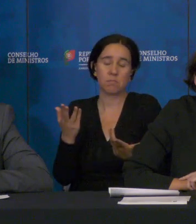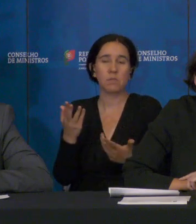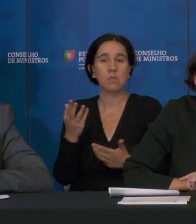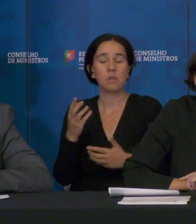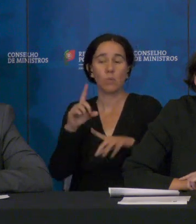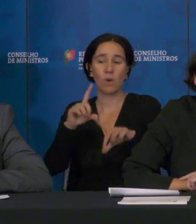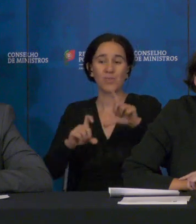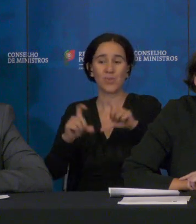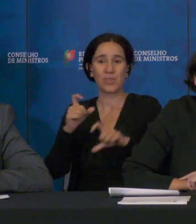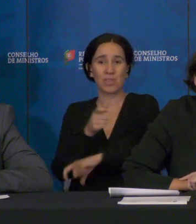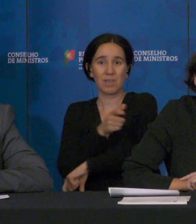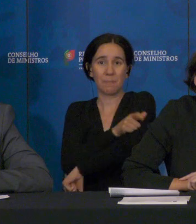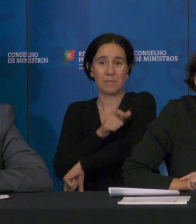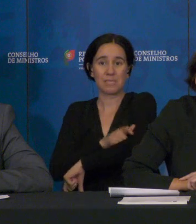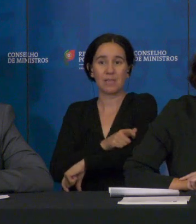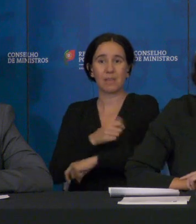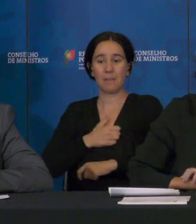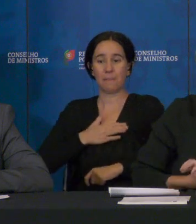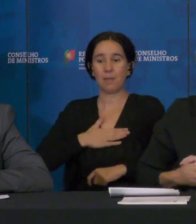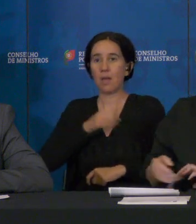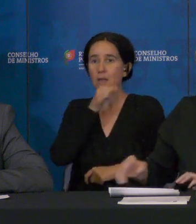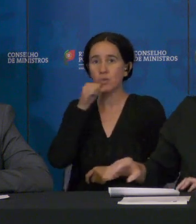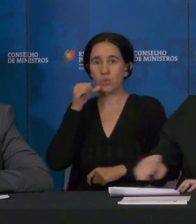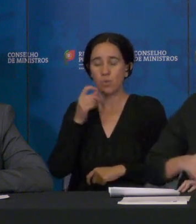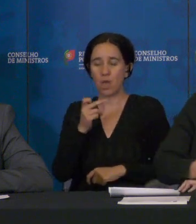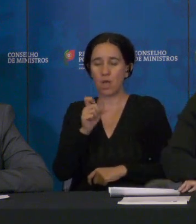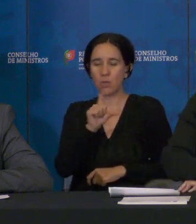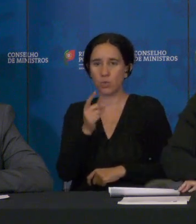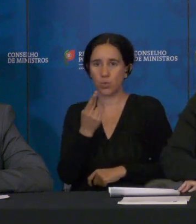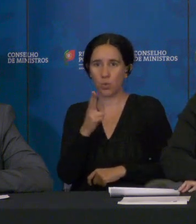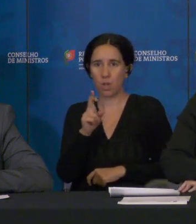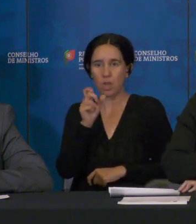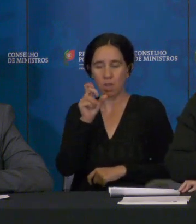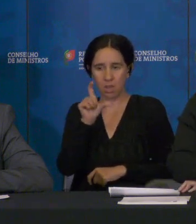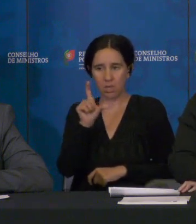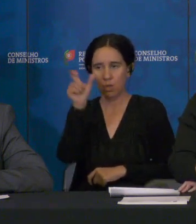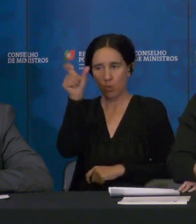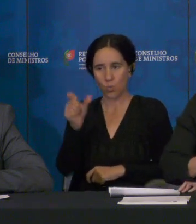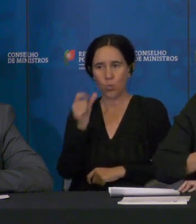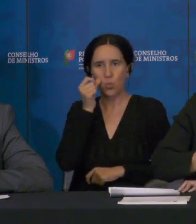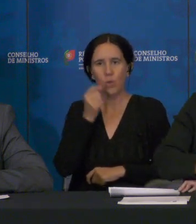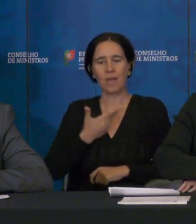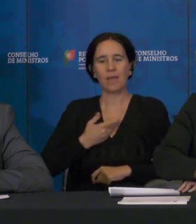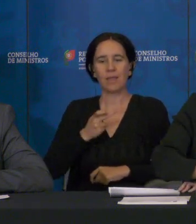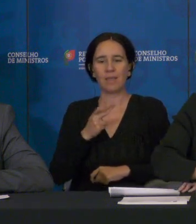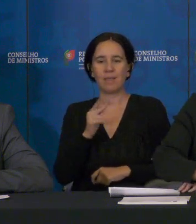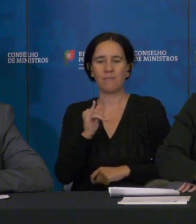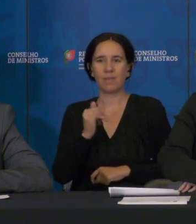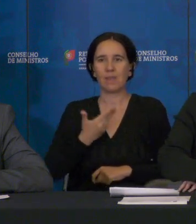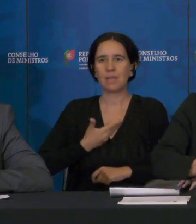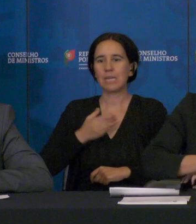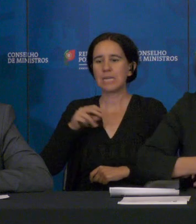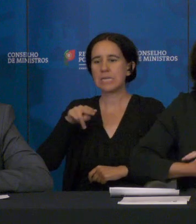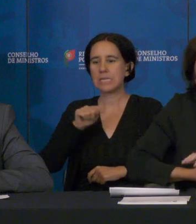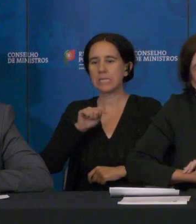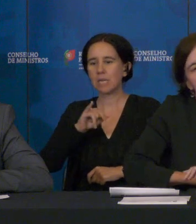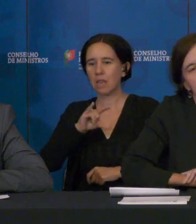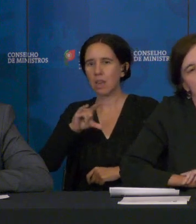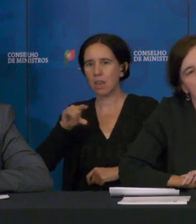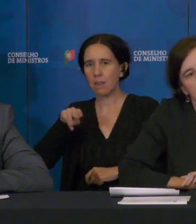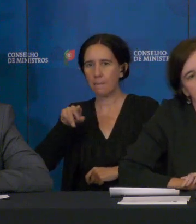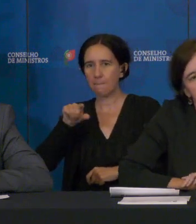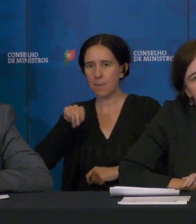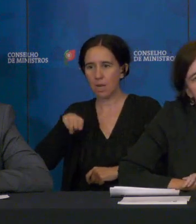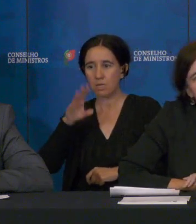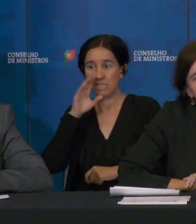o acionista que representa a Azul, o David Neeleman, se terá sido dado algum passo atrás da parte